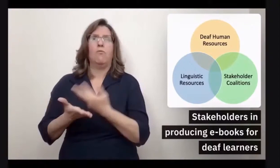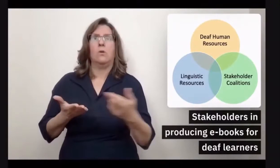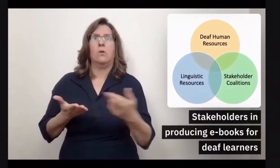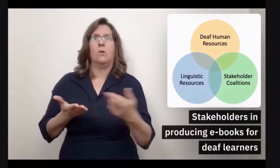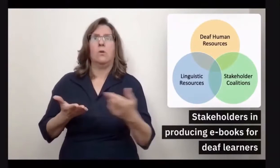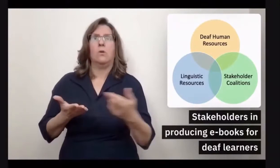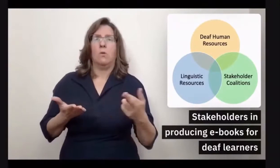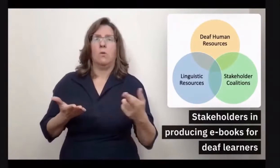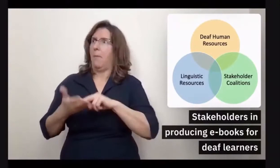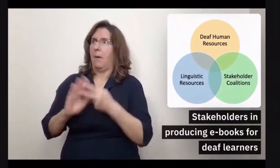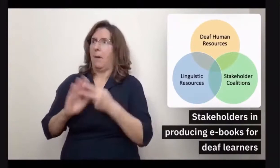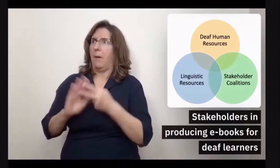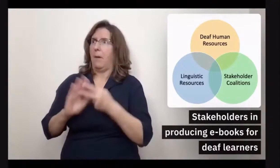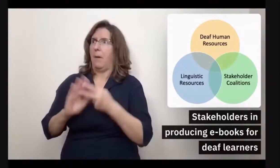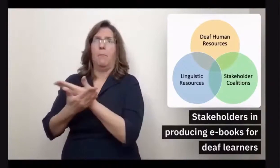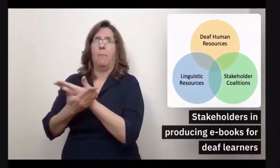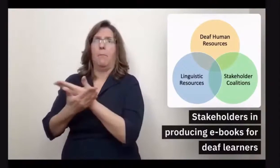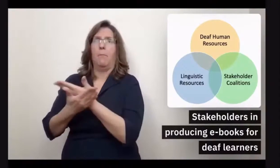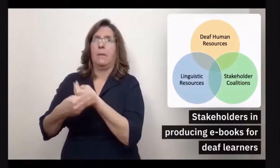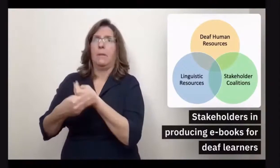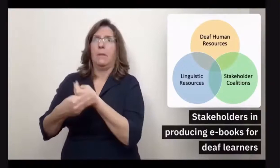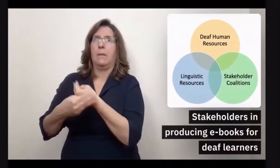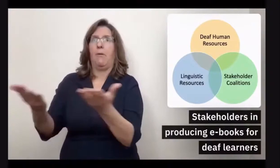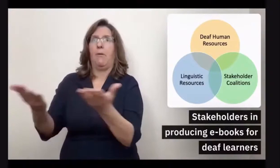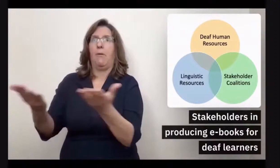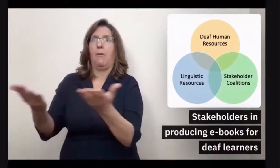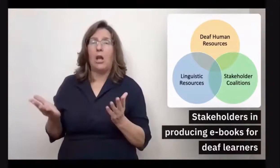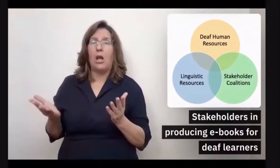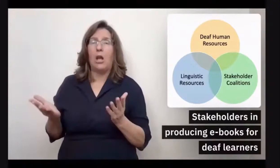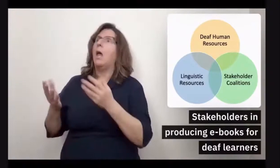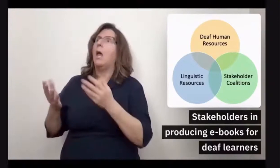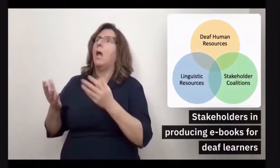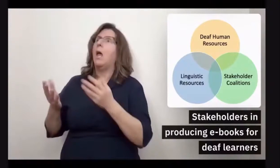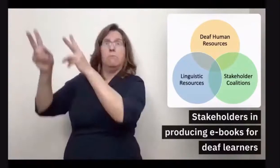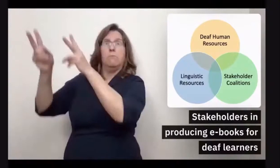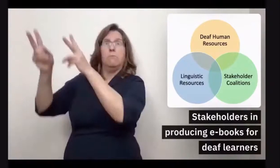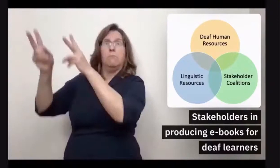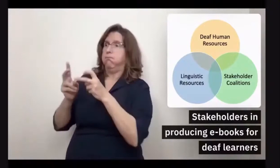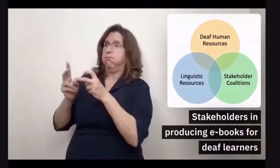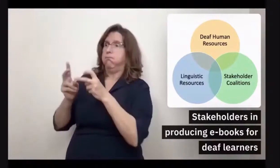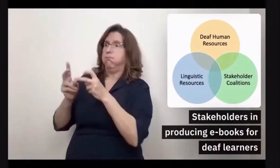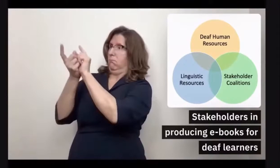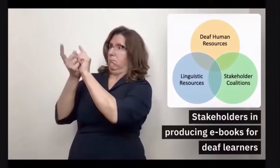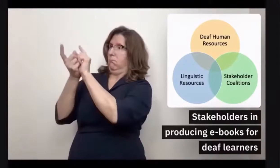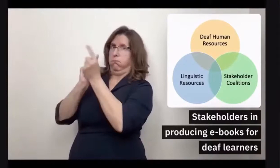Y por último, necesitamos grupos de participantes para dar el apoyo en el desarrollo y creación de e-books.